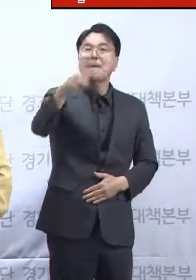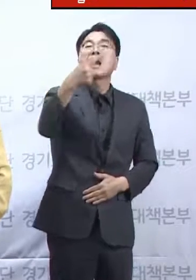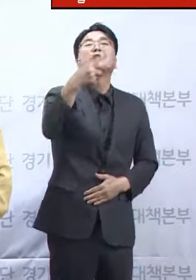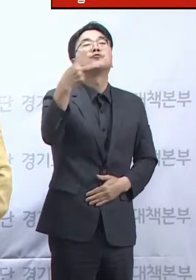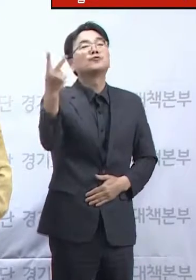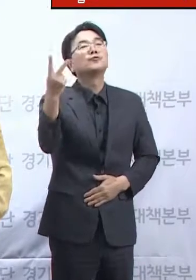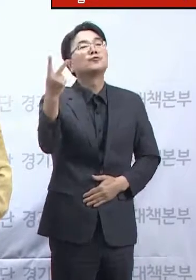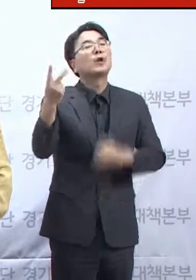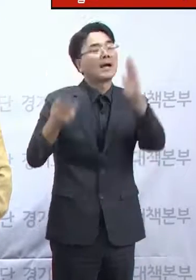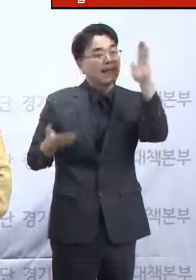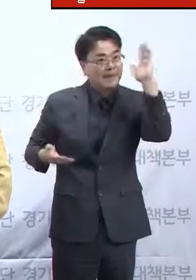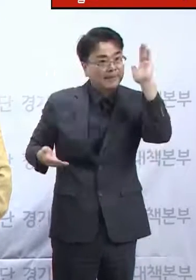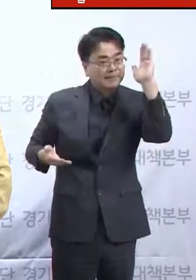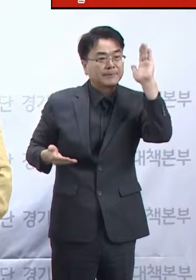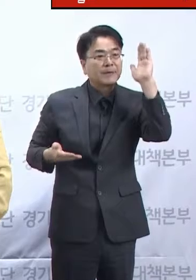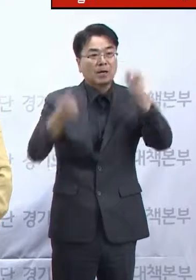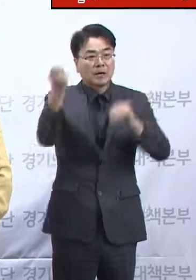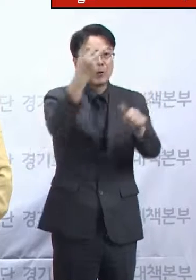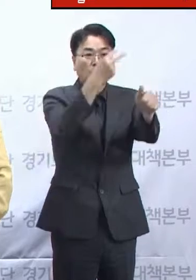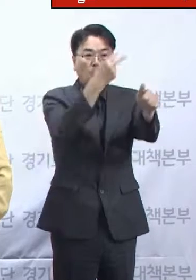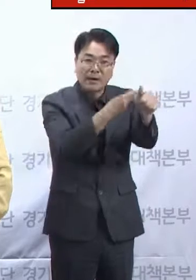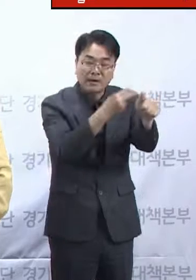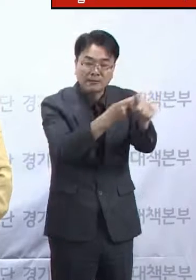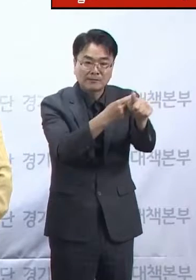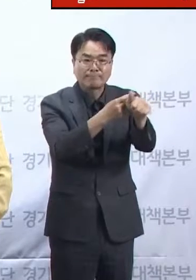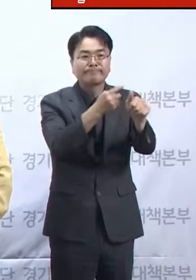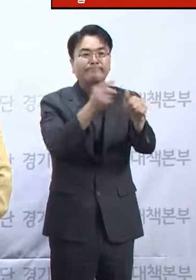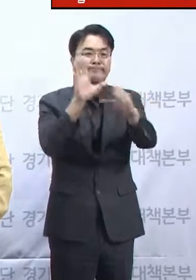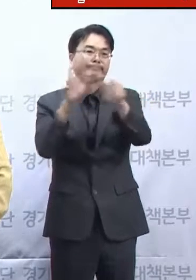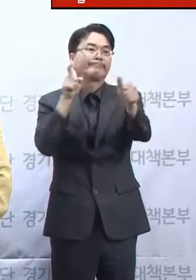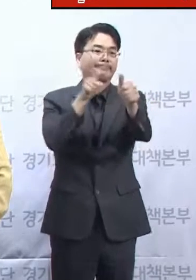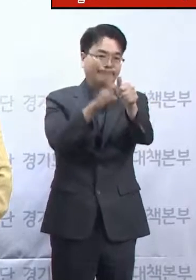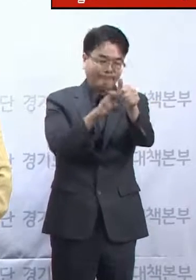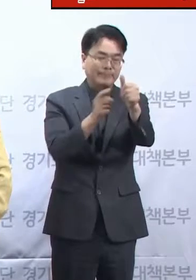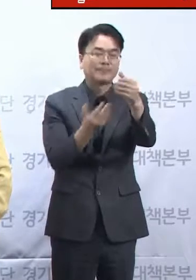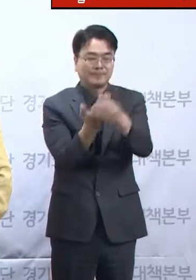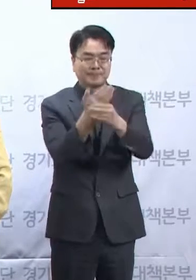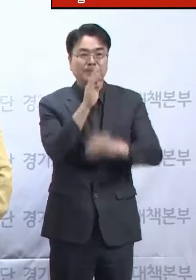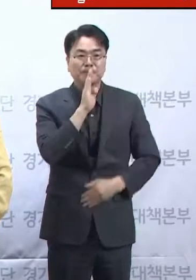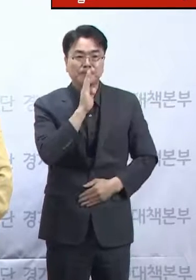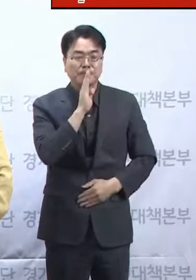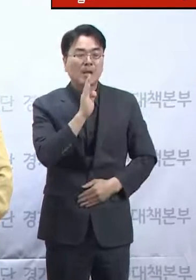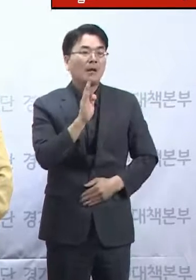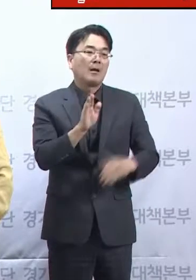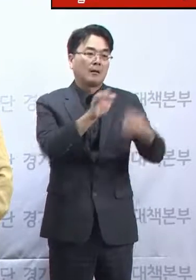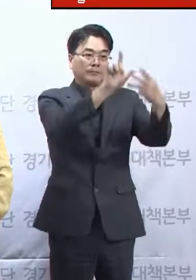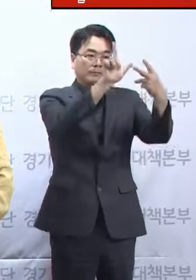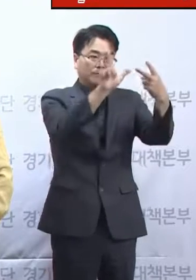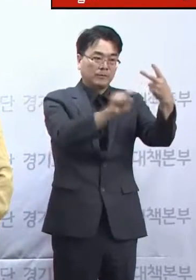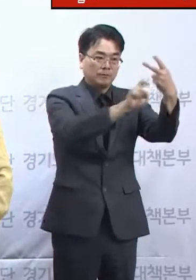102명의 학생과 교직원의 확진자가 나왔습니다. 2월